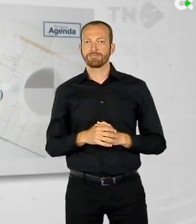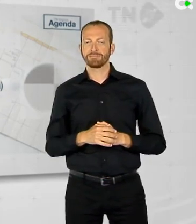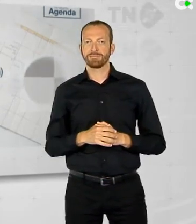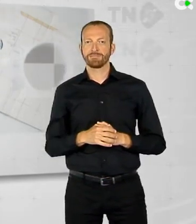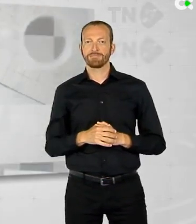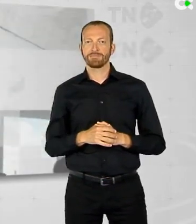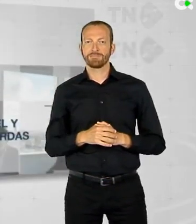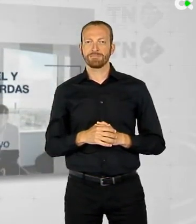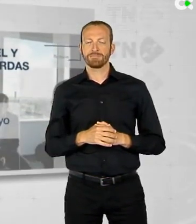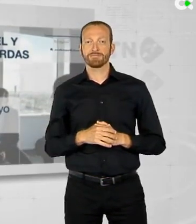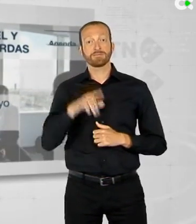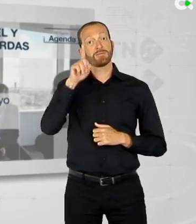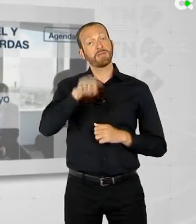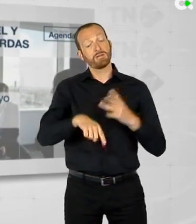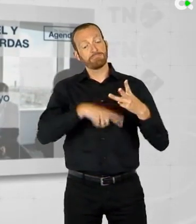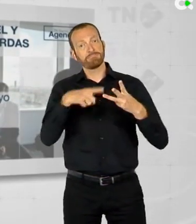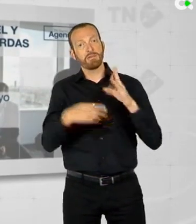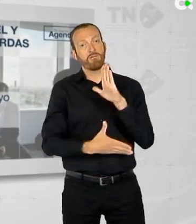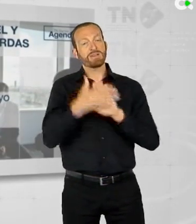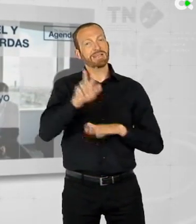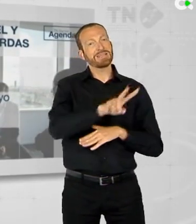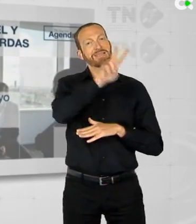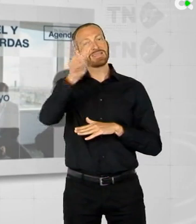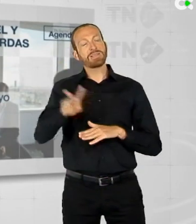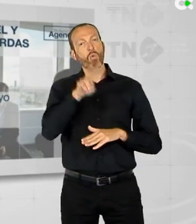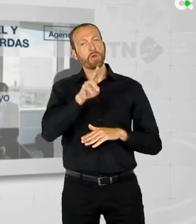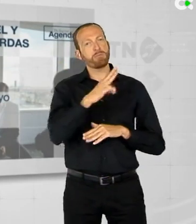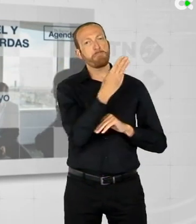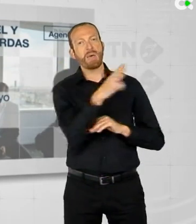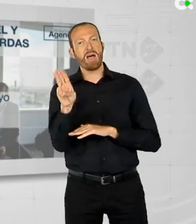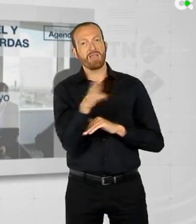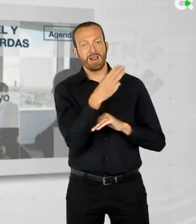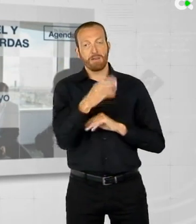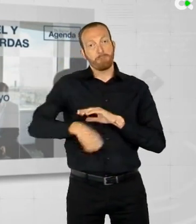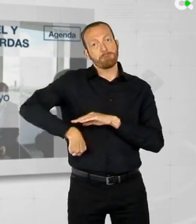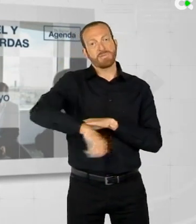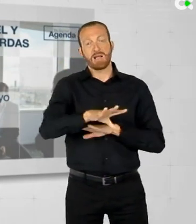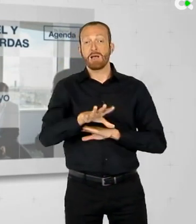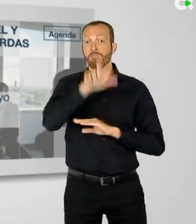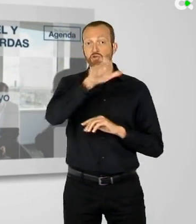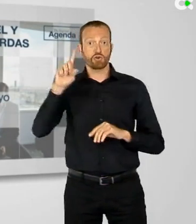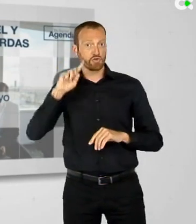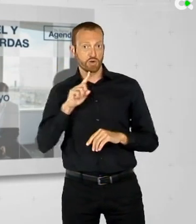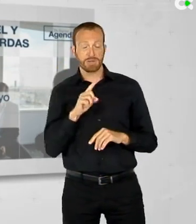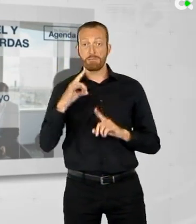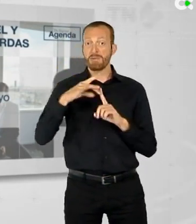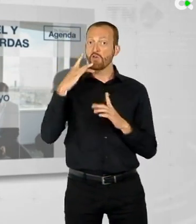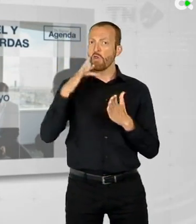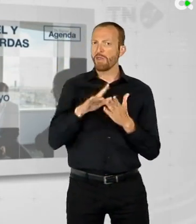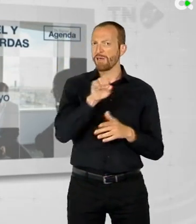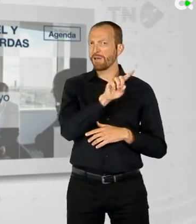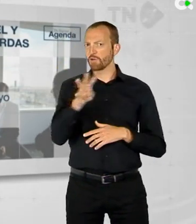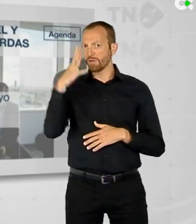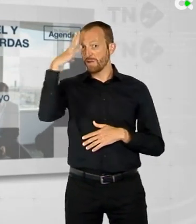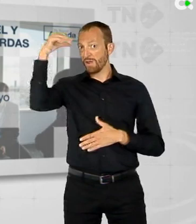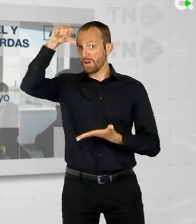foro@amifp.org. FASICAN organiza el segundo circuito canario de pádel y petanca para personas sordas. Será el 14 de mayo en Arrecife, en